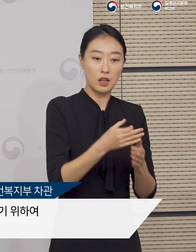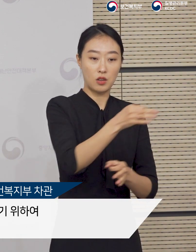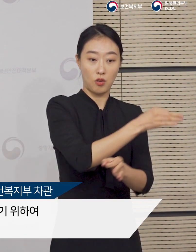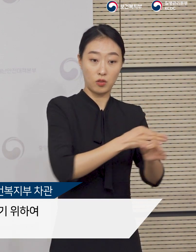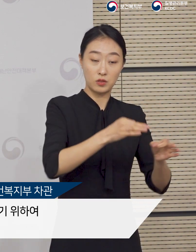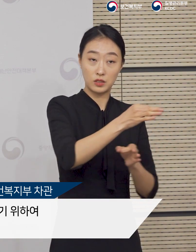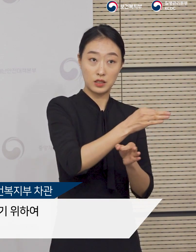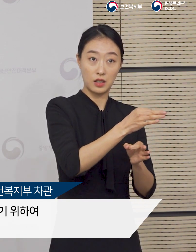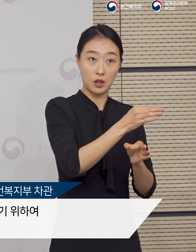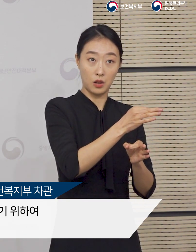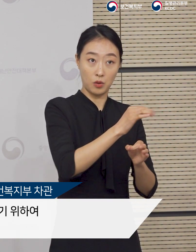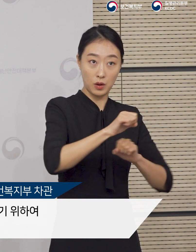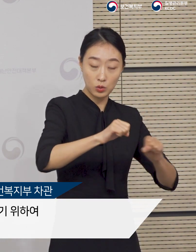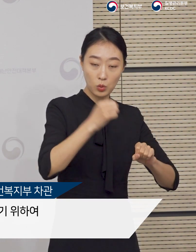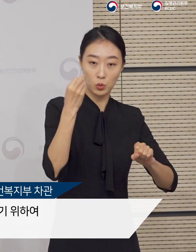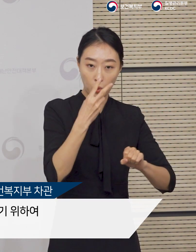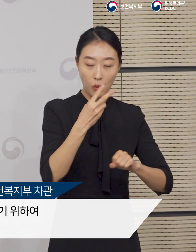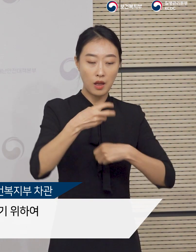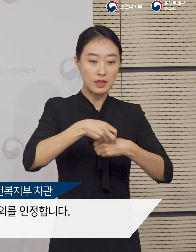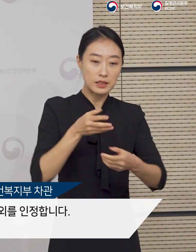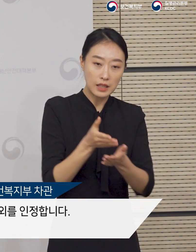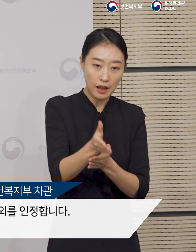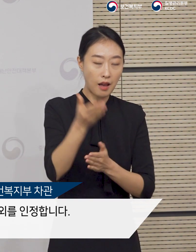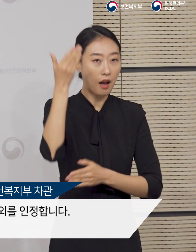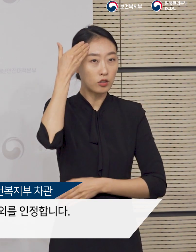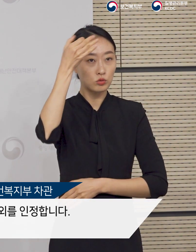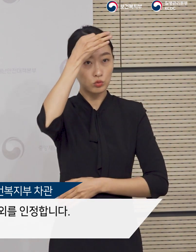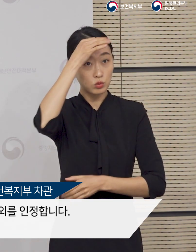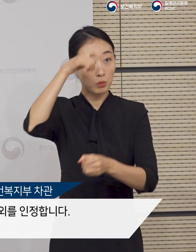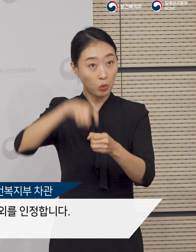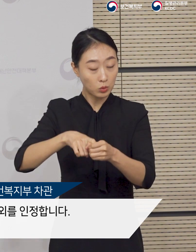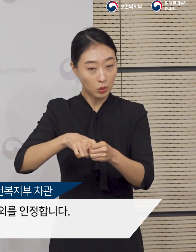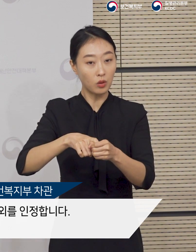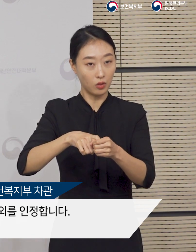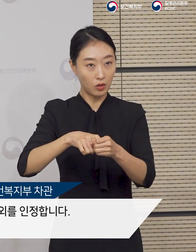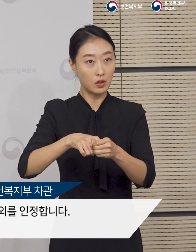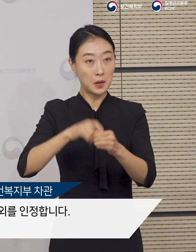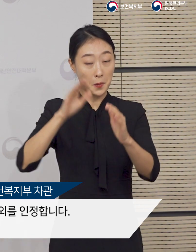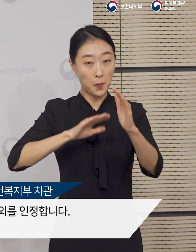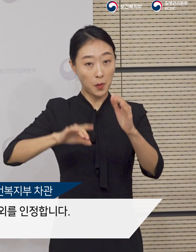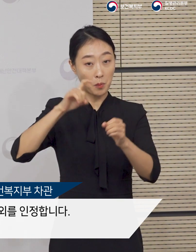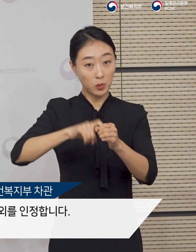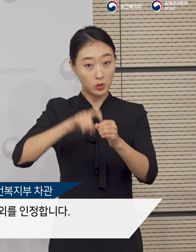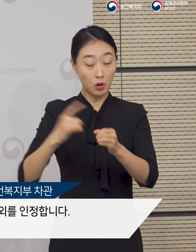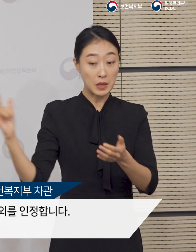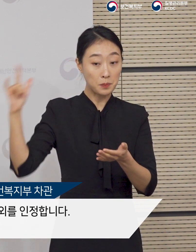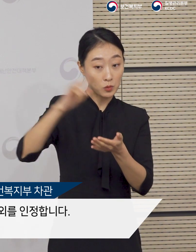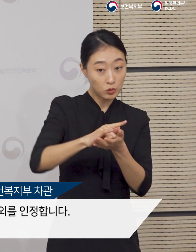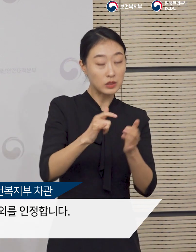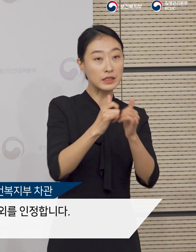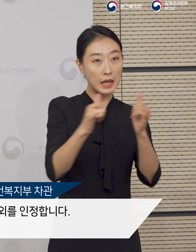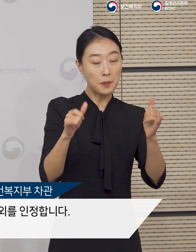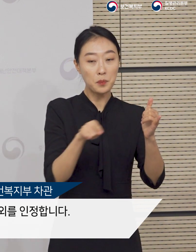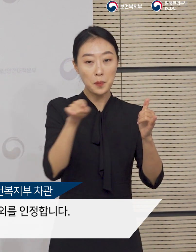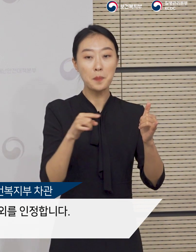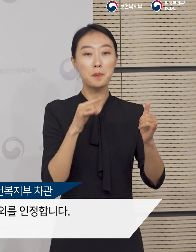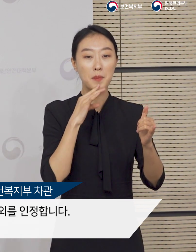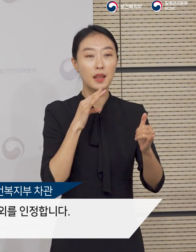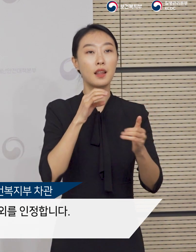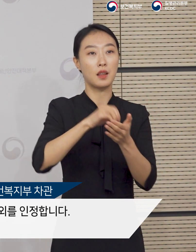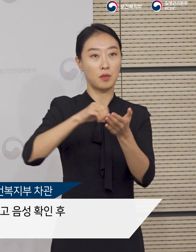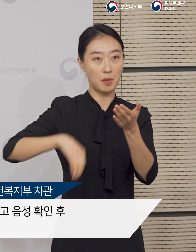경제활동, 의학 등 학술적 목적 또는 인도적인 용무로 입국하는 경우에 한하여 예외를